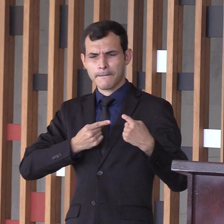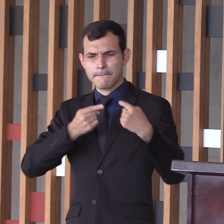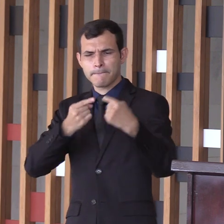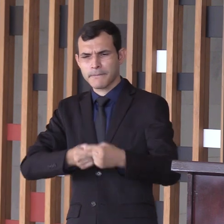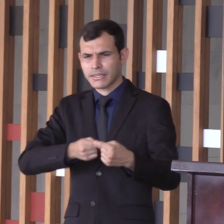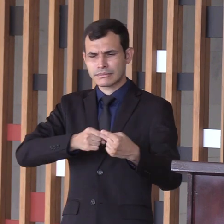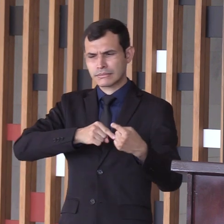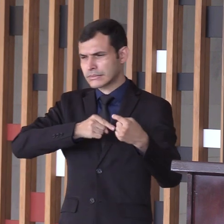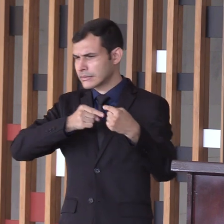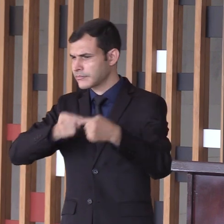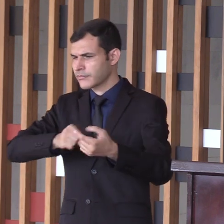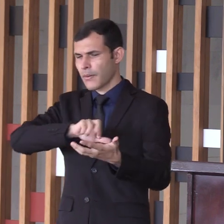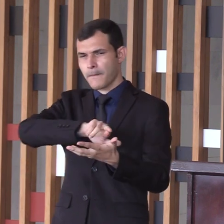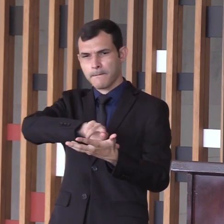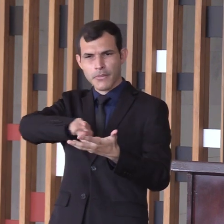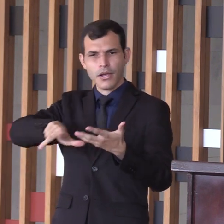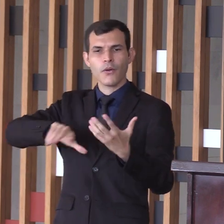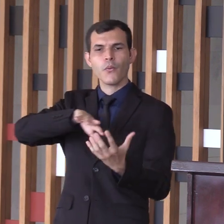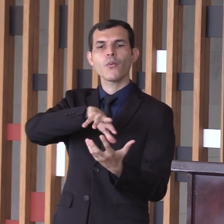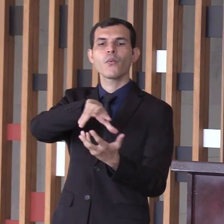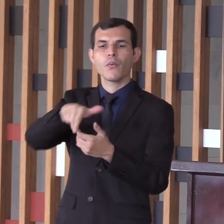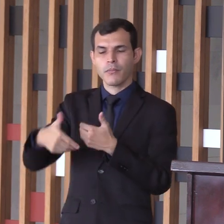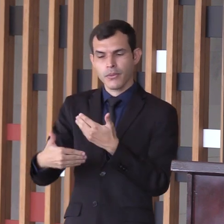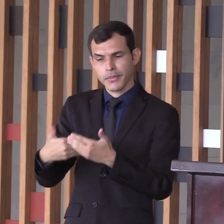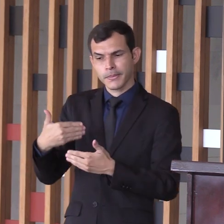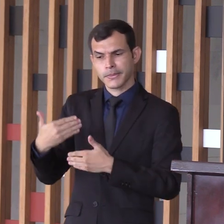atravessa, como se a pandemia